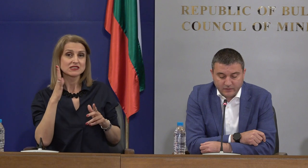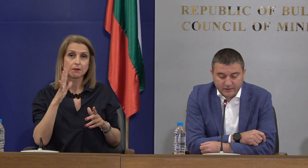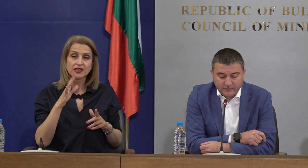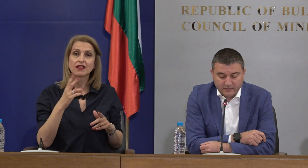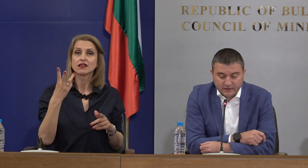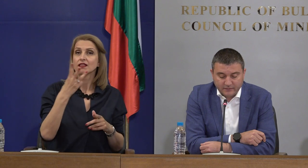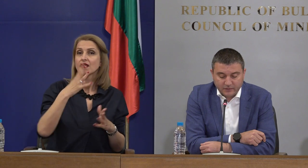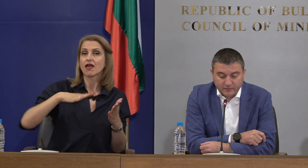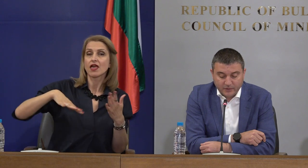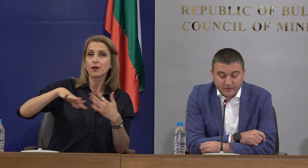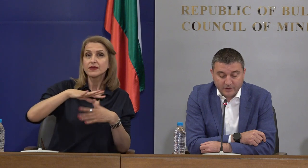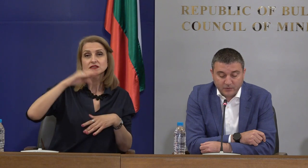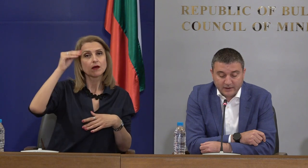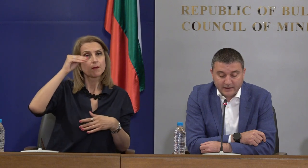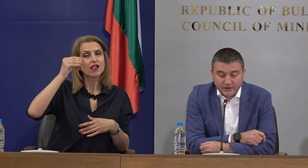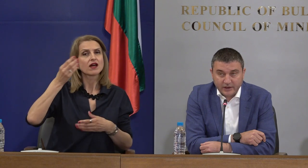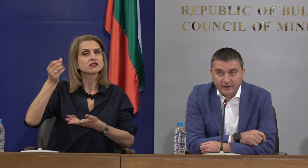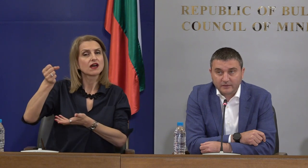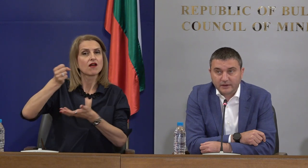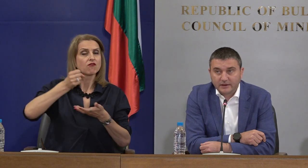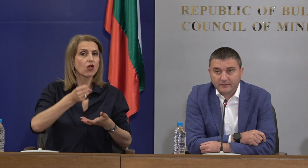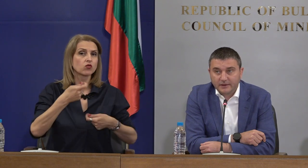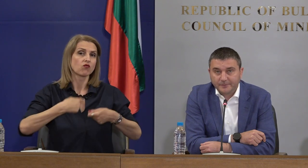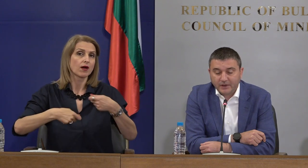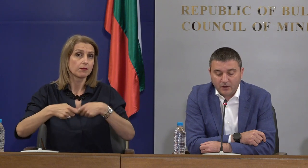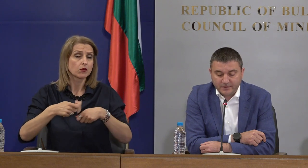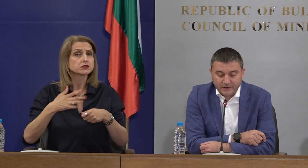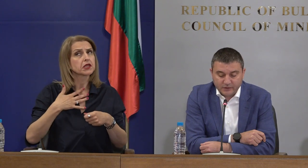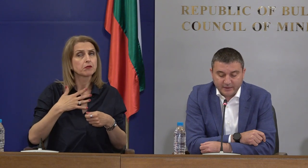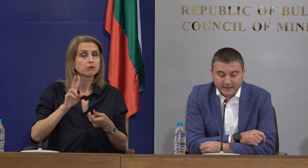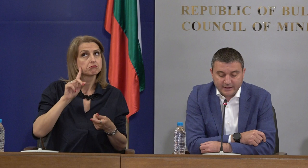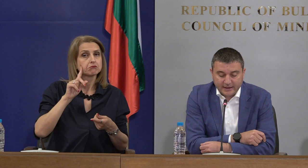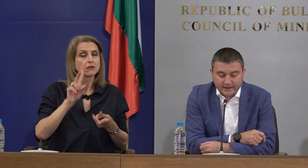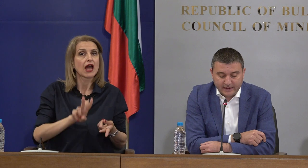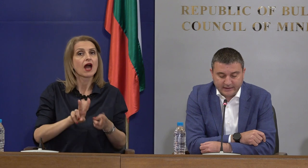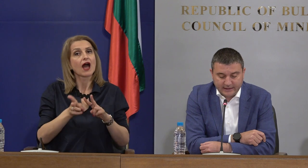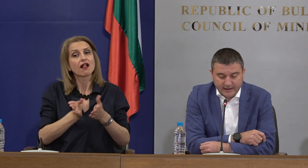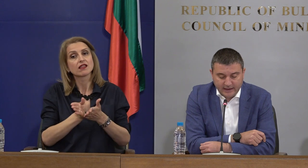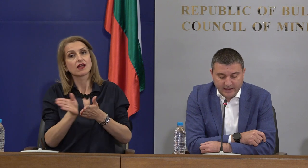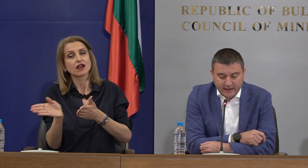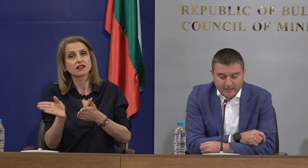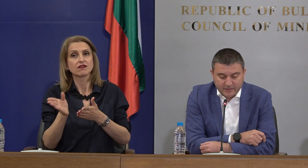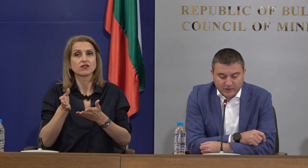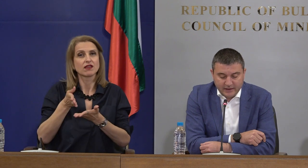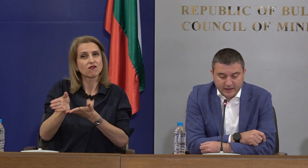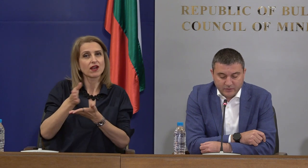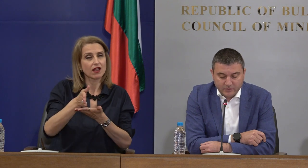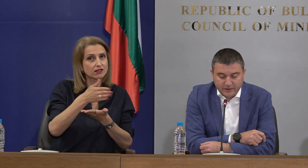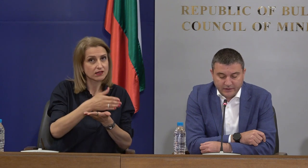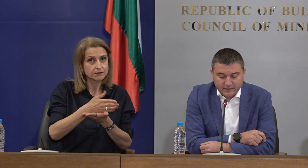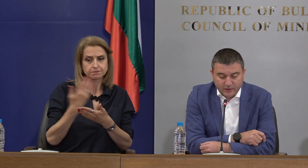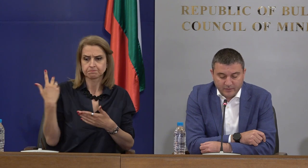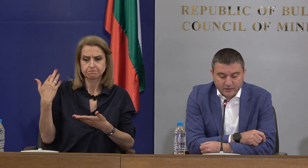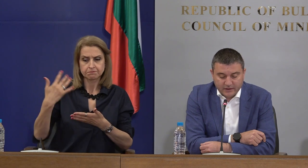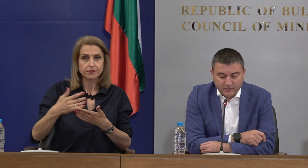емисиите, търгувани на българската фондова борса и предполага разглеждане на алтернативни опции за определяне цената на акциите. През последните няколко